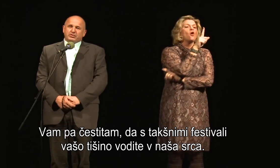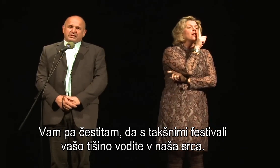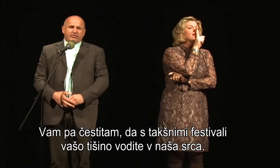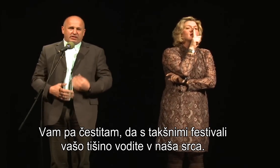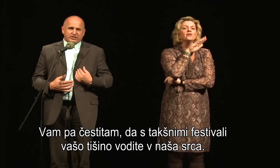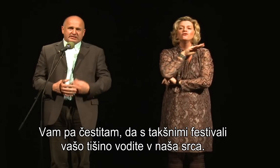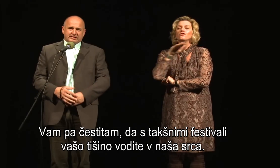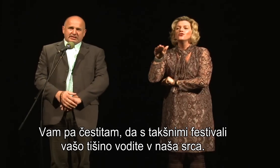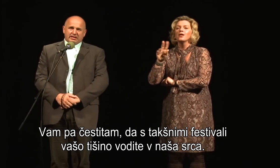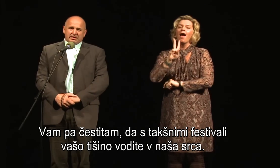vodite v naša srca.